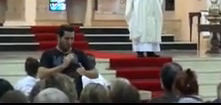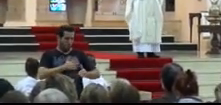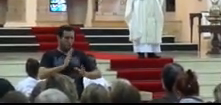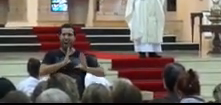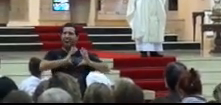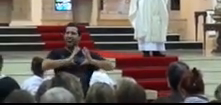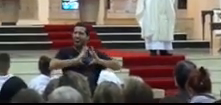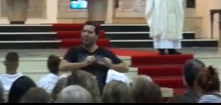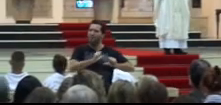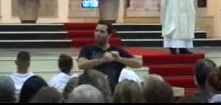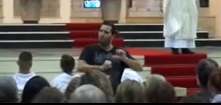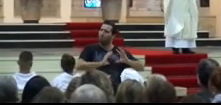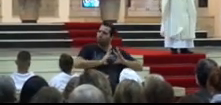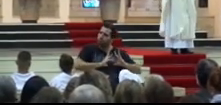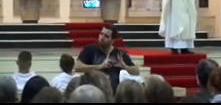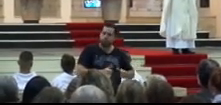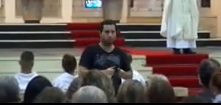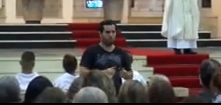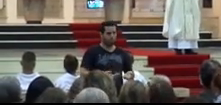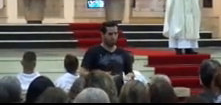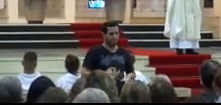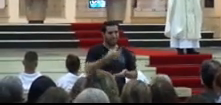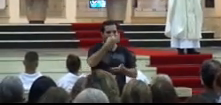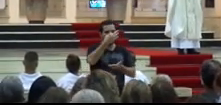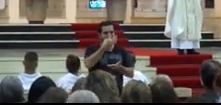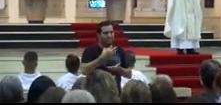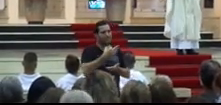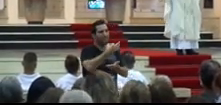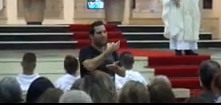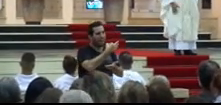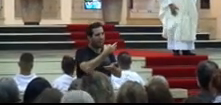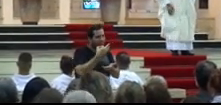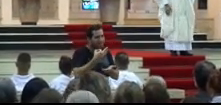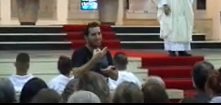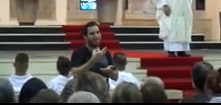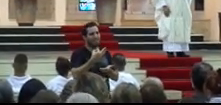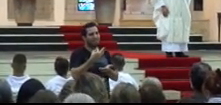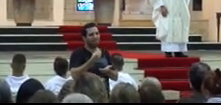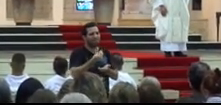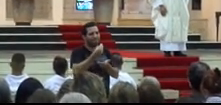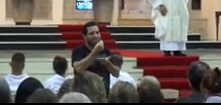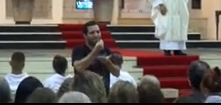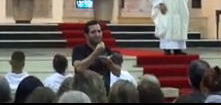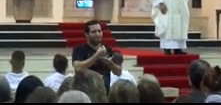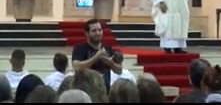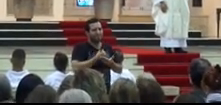Pode o padre, né? Eucaristia, ação de graças.